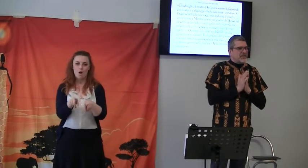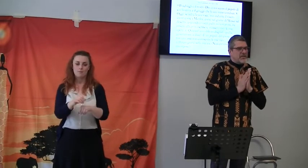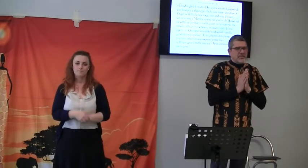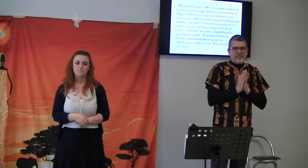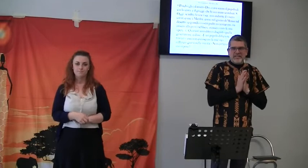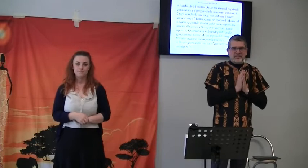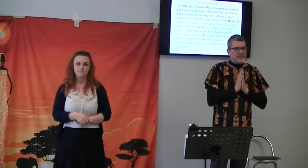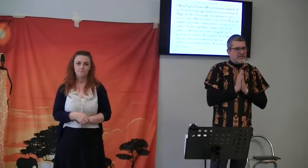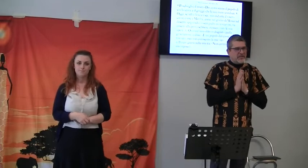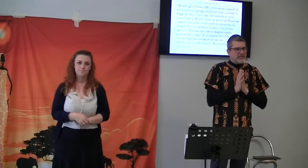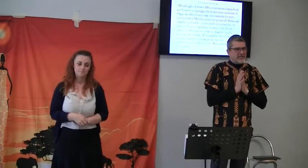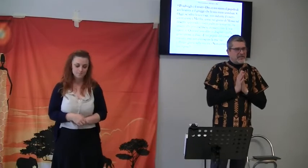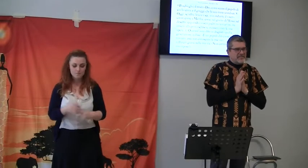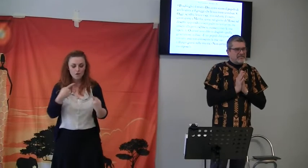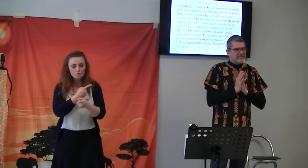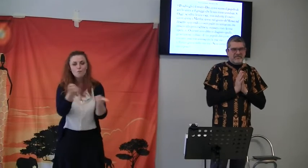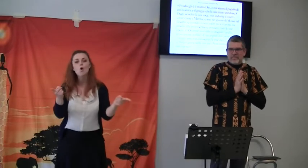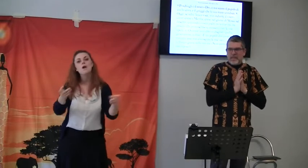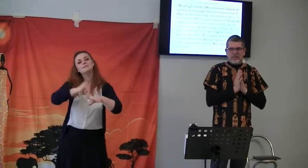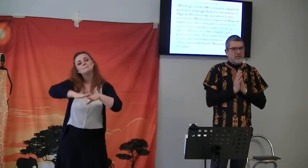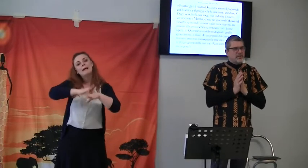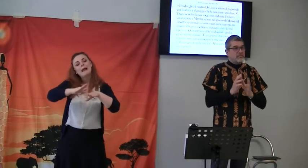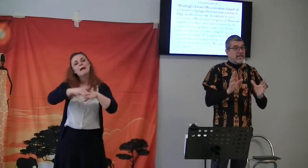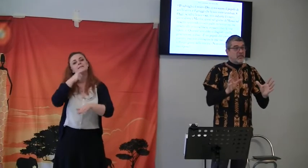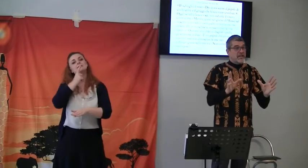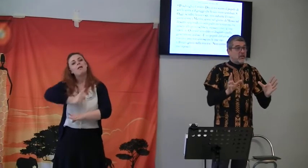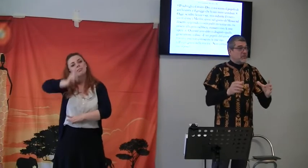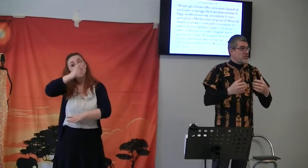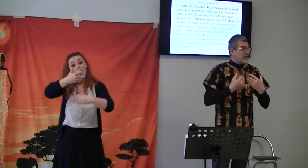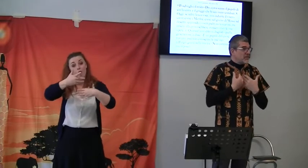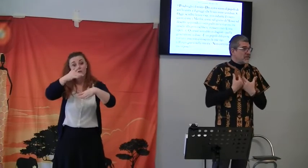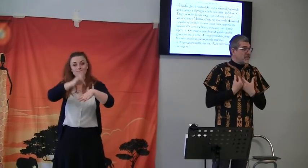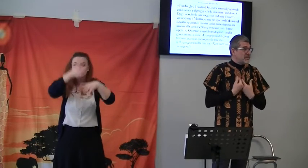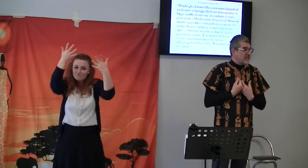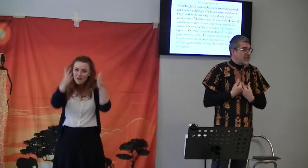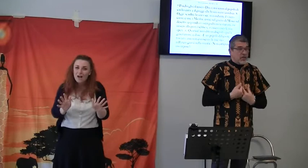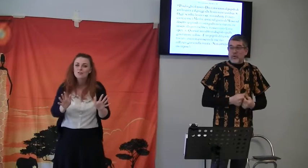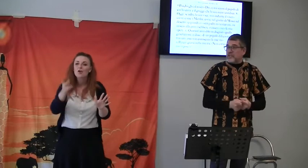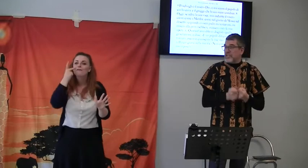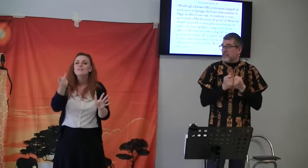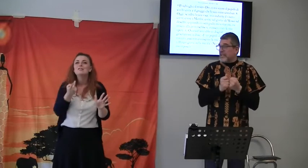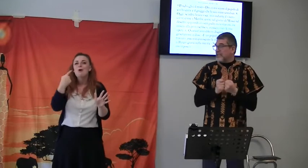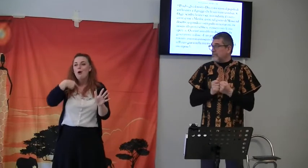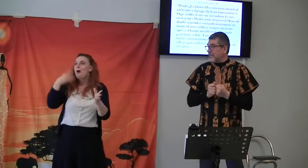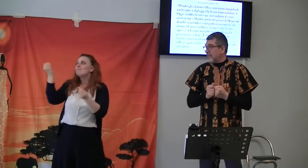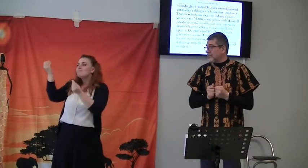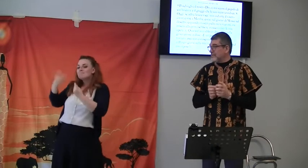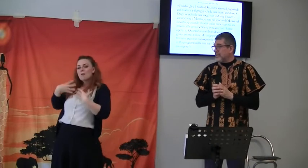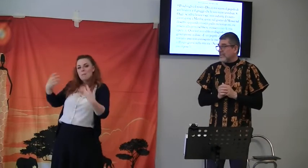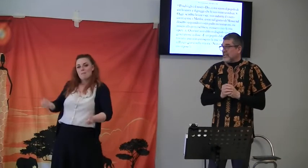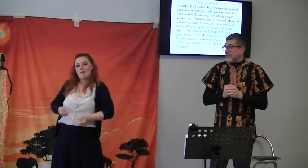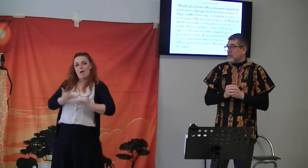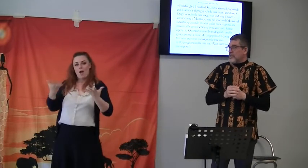Abbiamo forse fatto esperienza con Dio nella nostra vita? Abbiamo visto il miracolo che ha compiuto nella nostra vita, come ci ha liberati dal